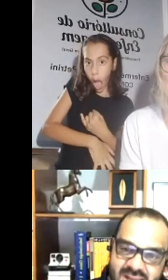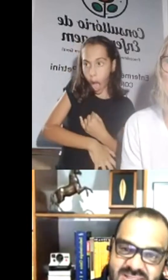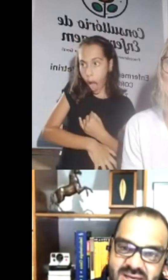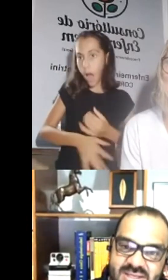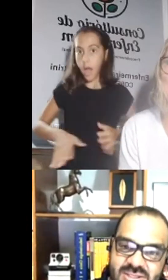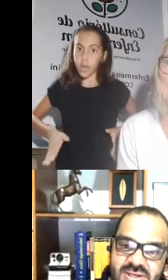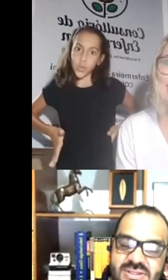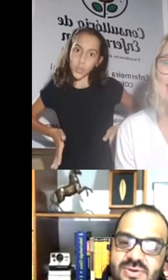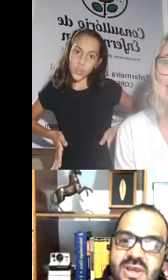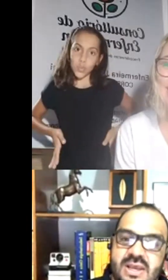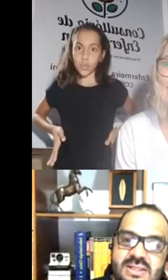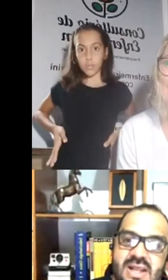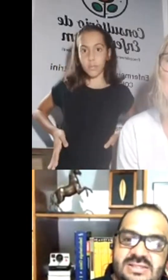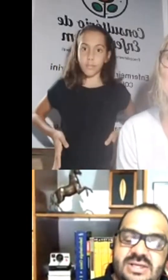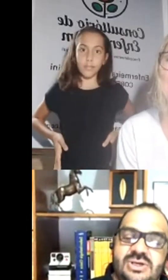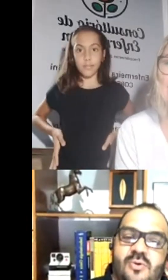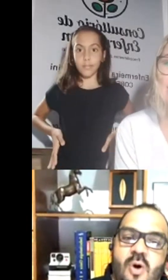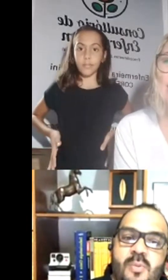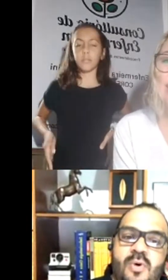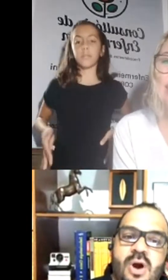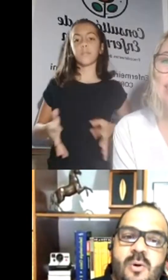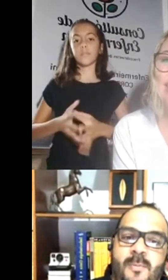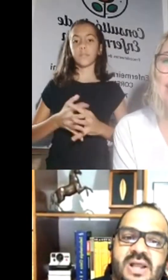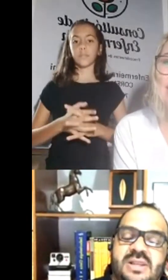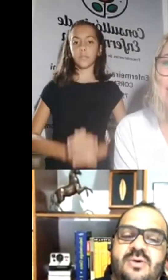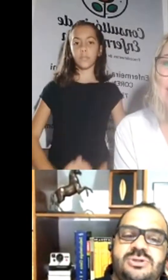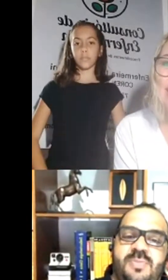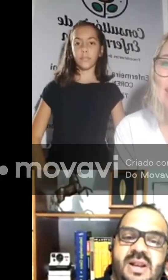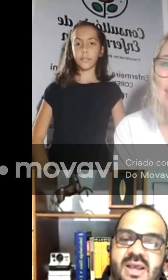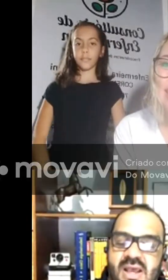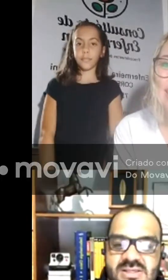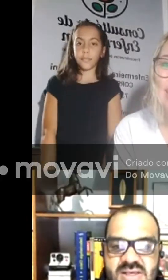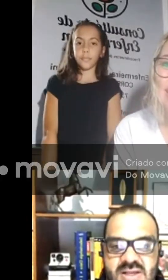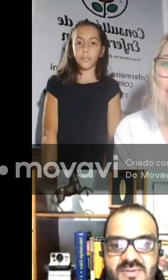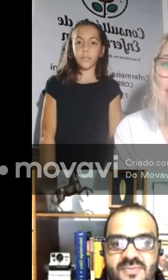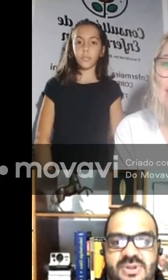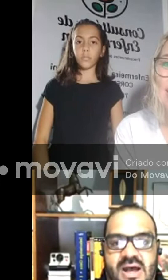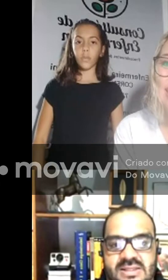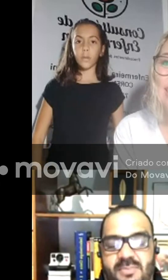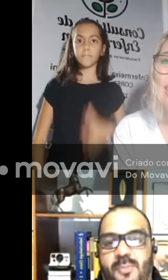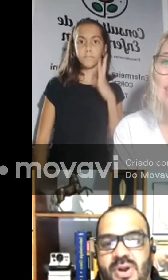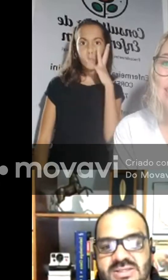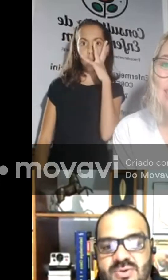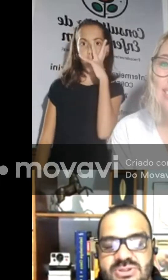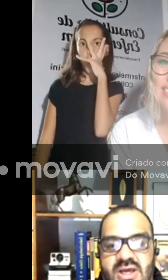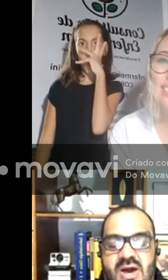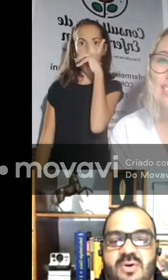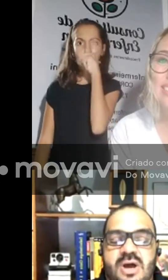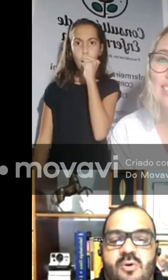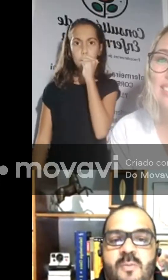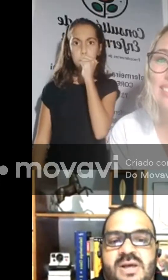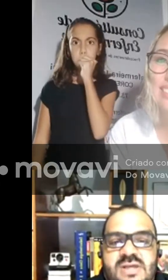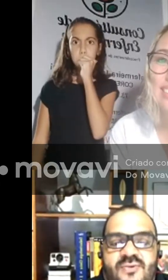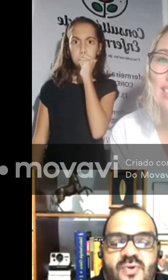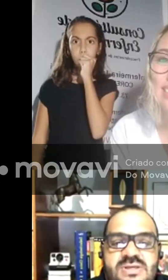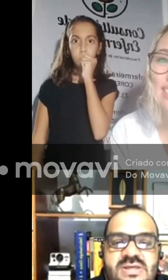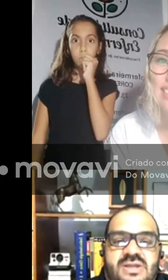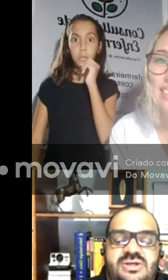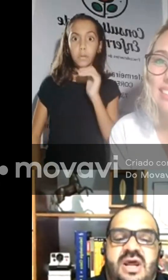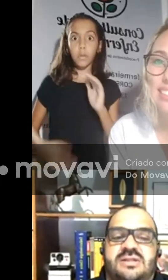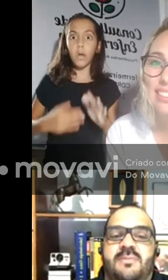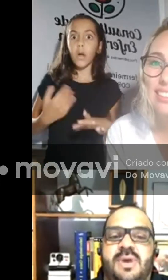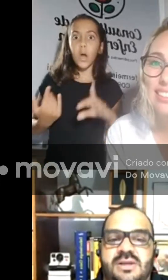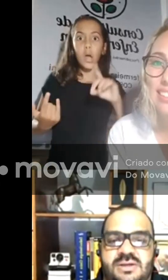é interessante isso. Interessante como o padrão de beleza da população em geral começa a